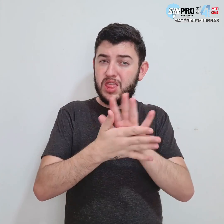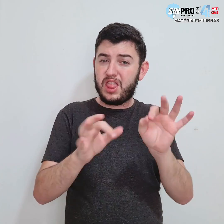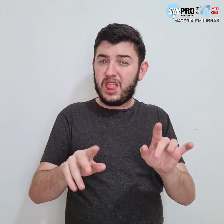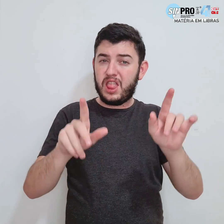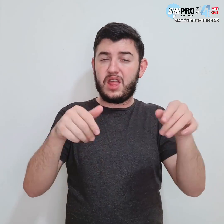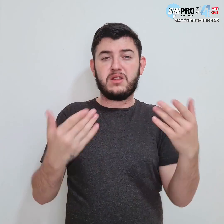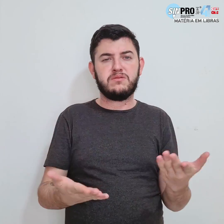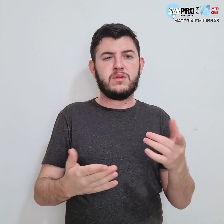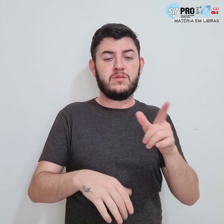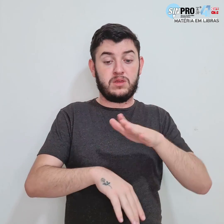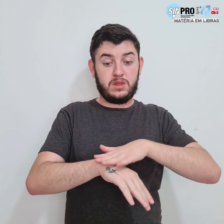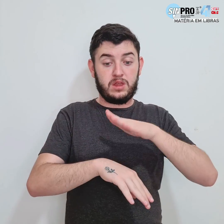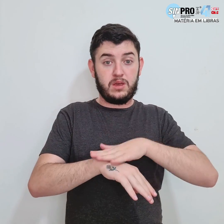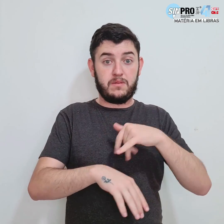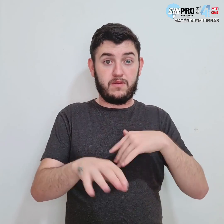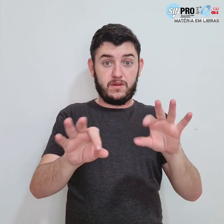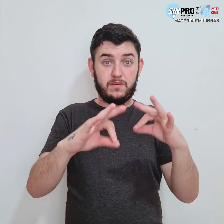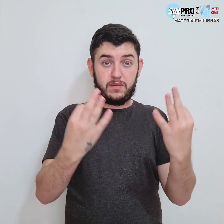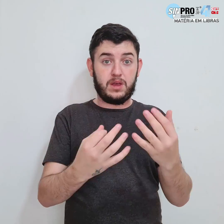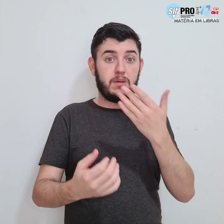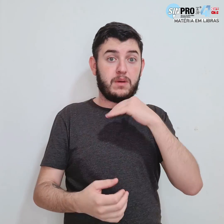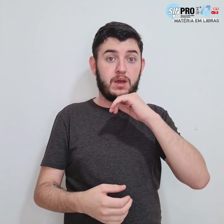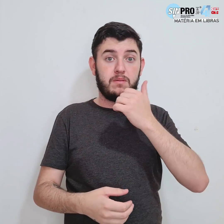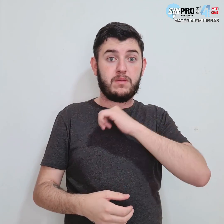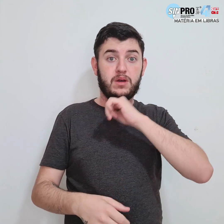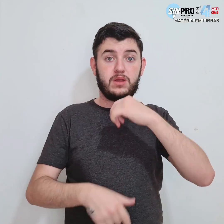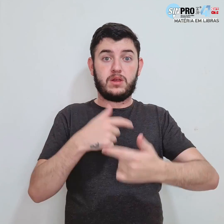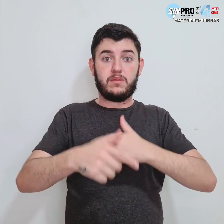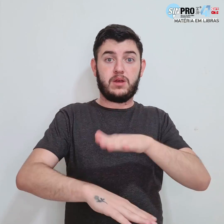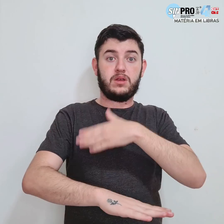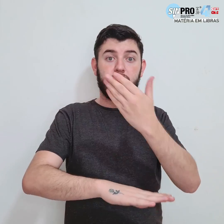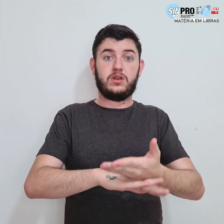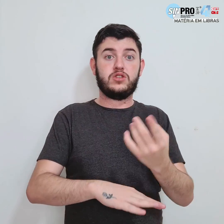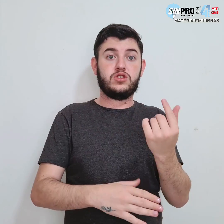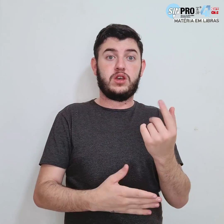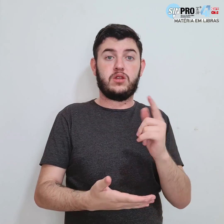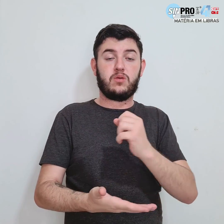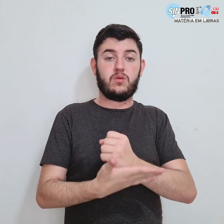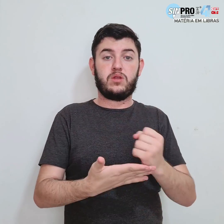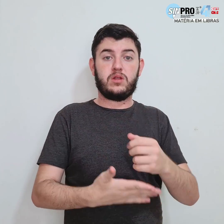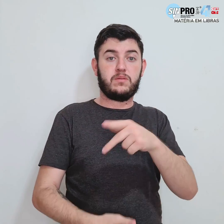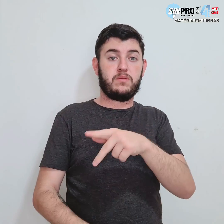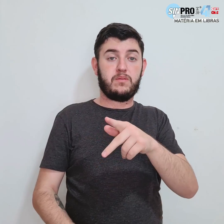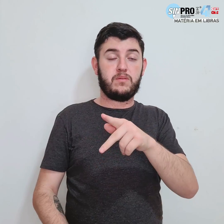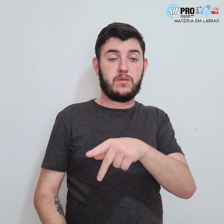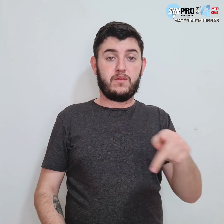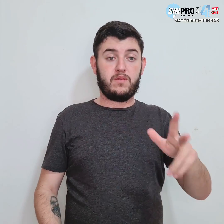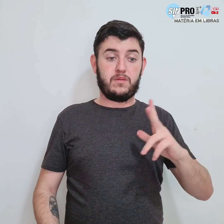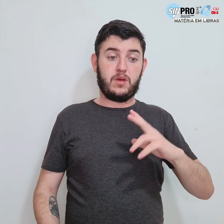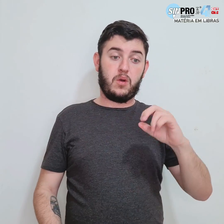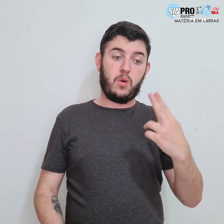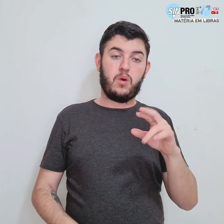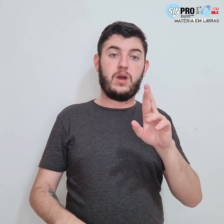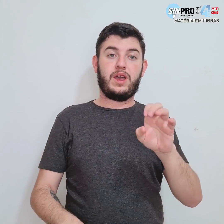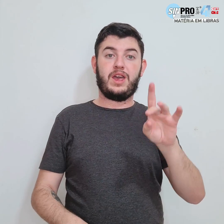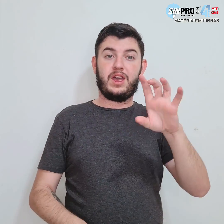tempo para as famílias que os pais trabalham em tempo integral e não têm direito para contratar professores particulares nem rede de